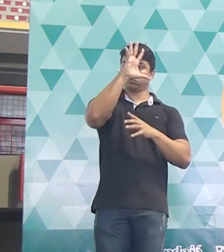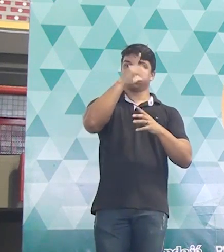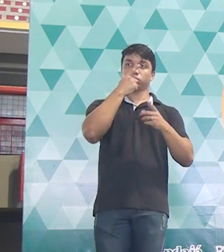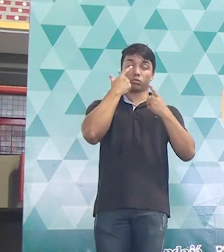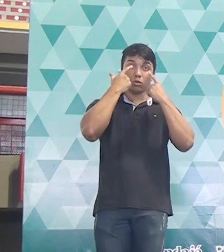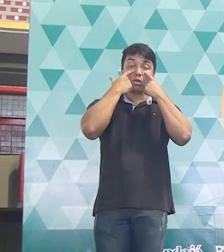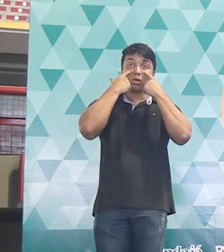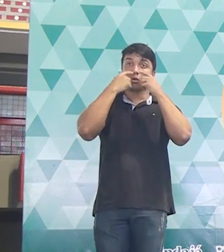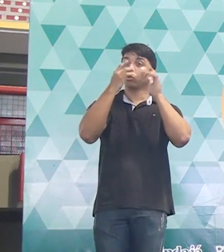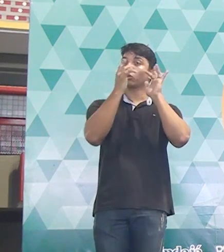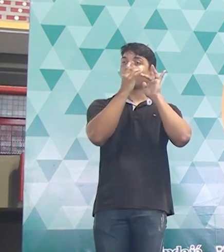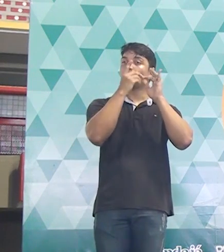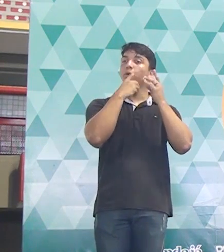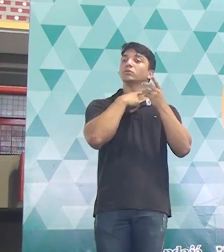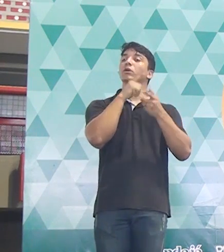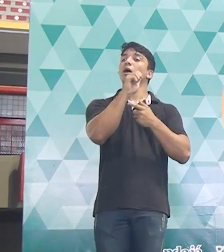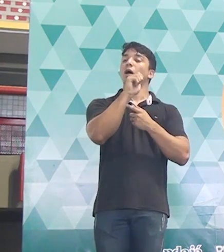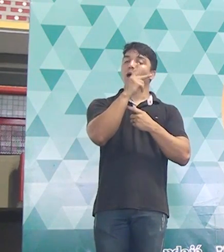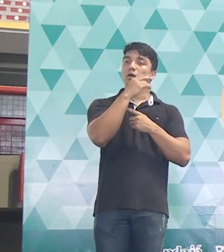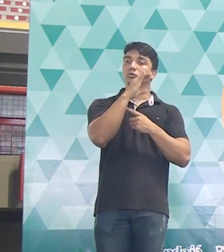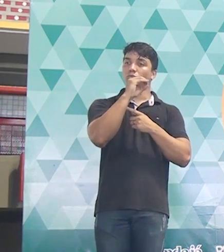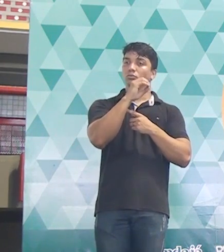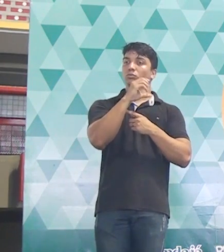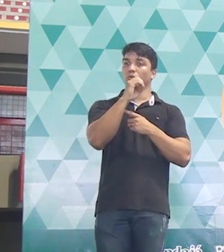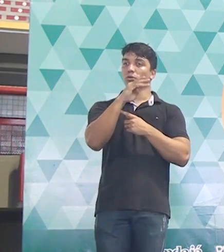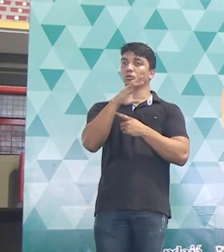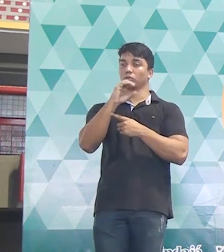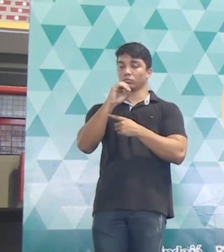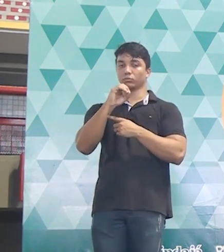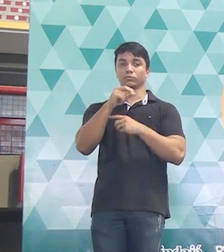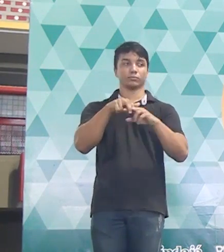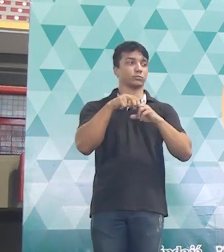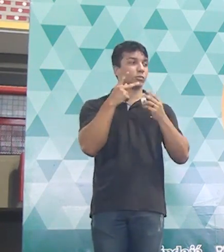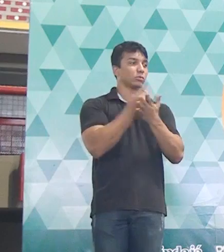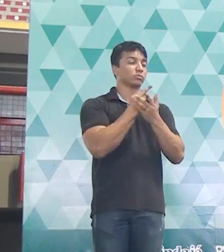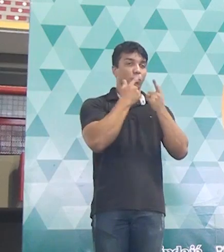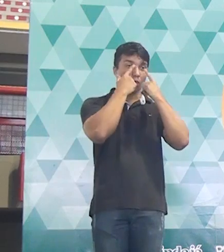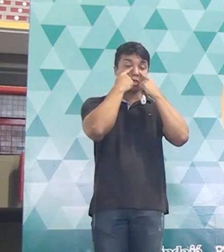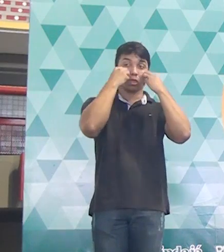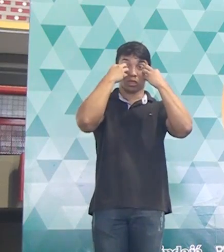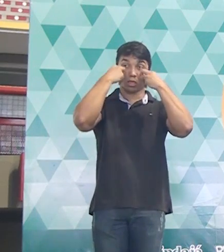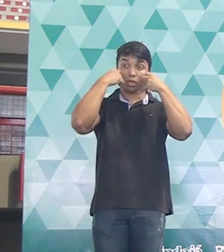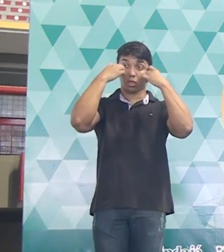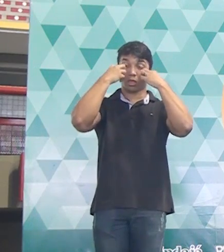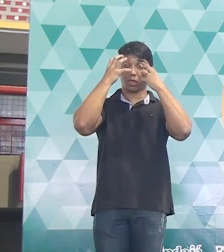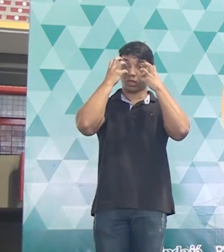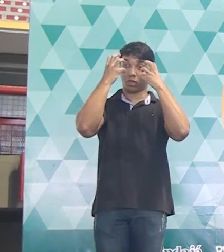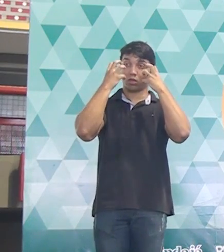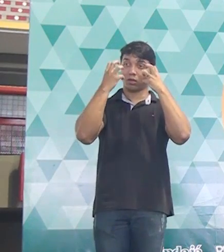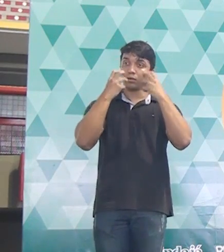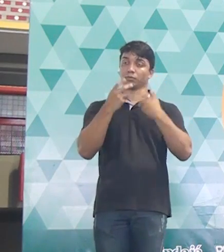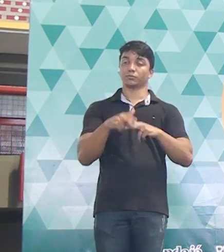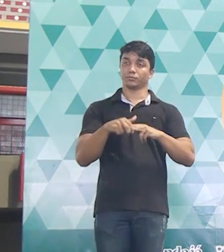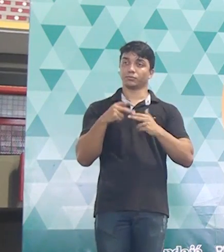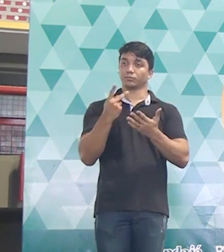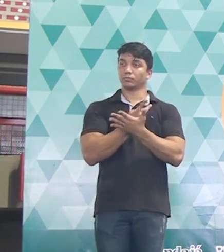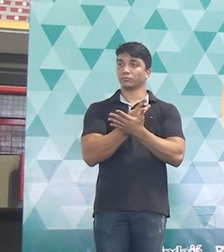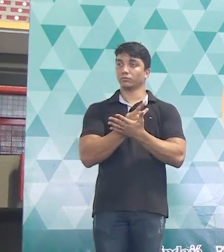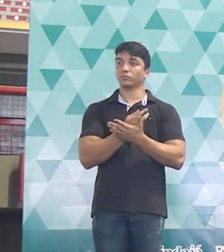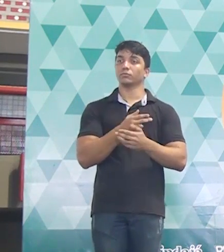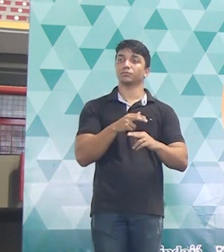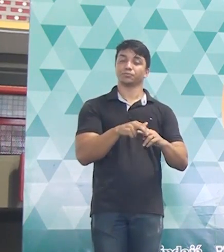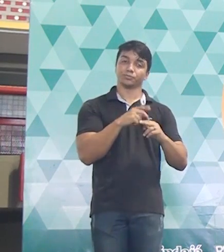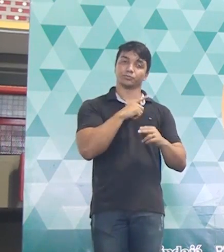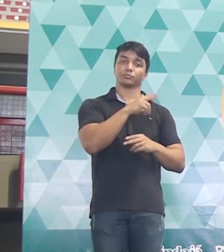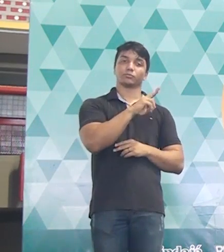do olho, ele forma ácido clorídrico, que é corrosivo. Essa corrosividade irrita o olho, então provoca lágrima. Então, gás